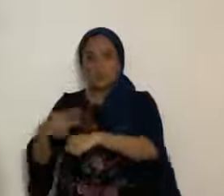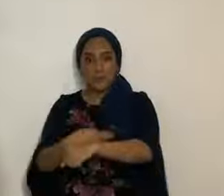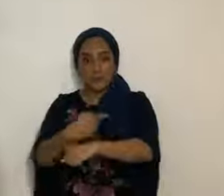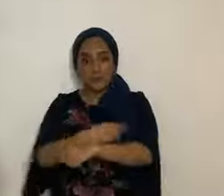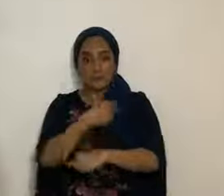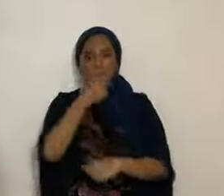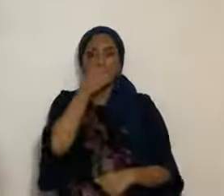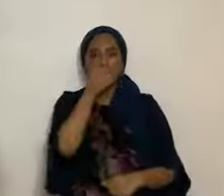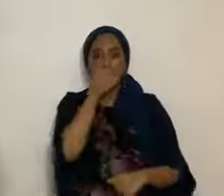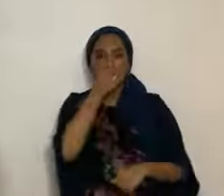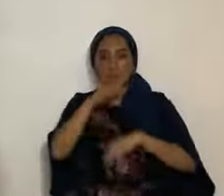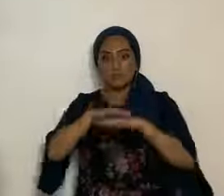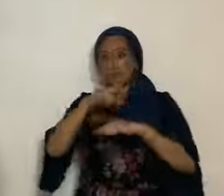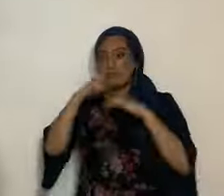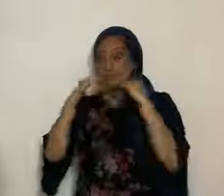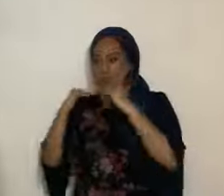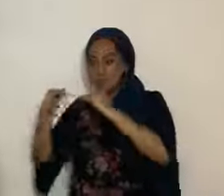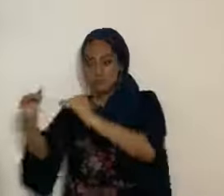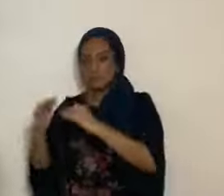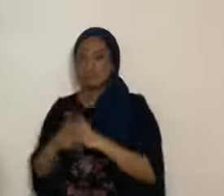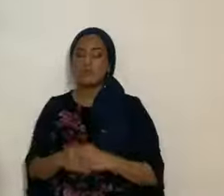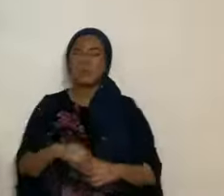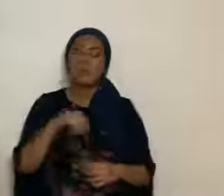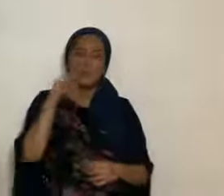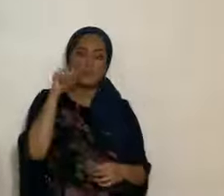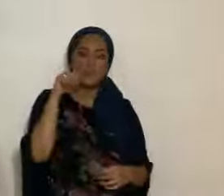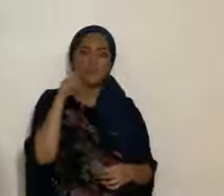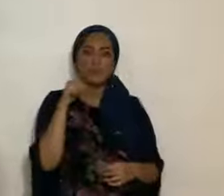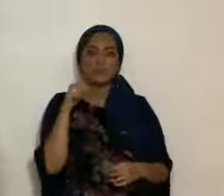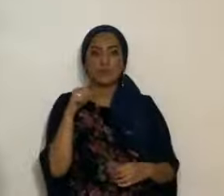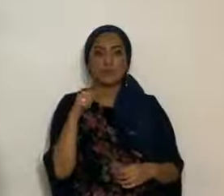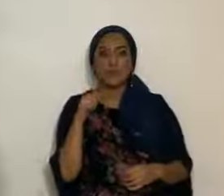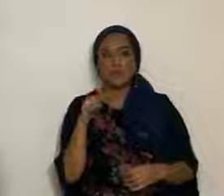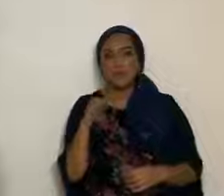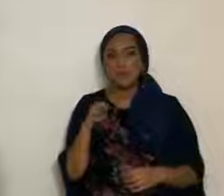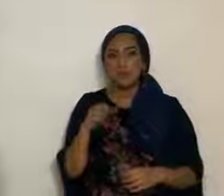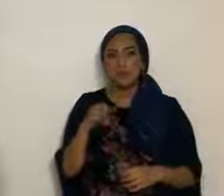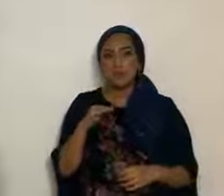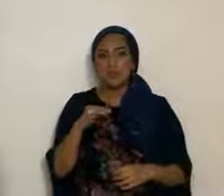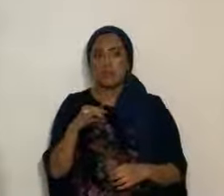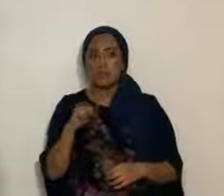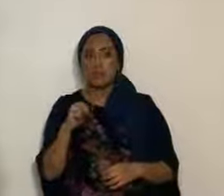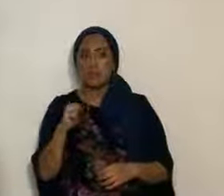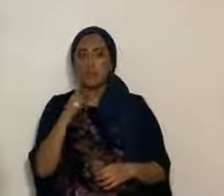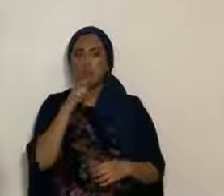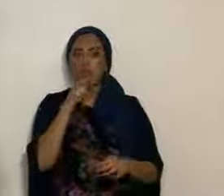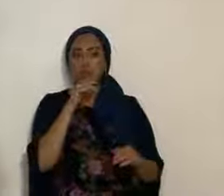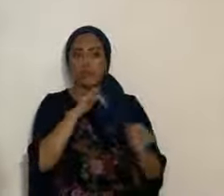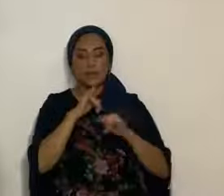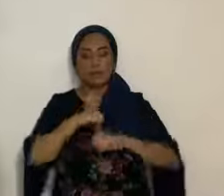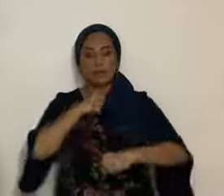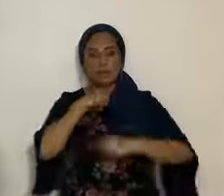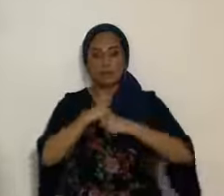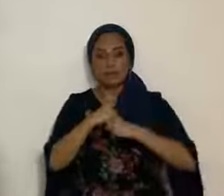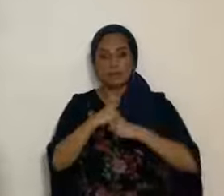por el desierto. Ciertamente era quien también los protegía de